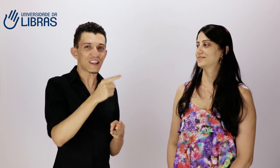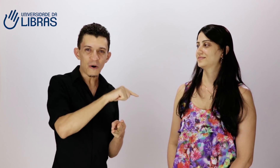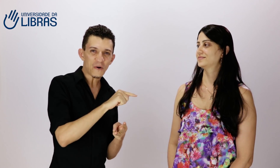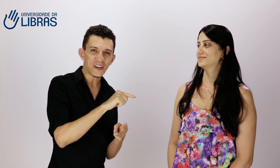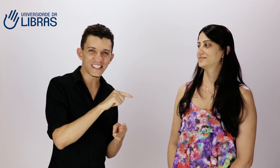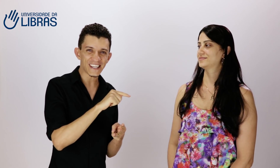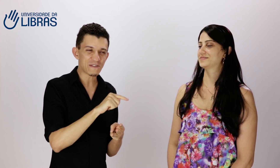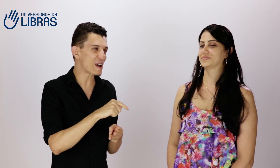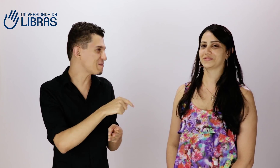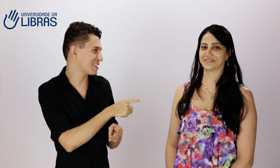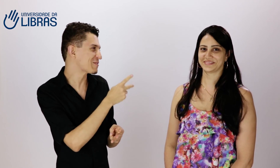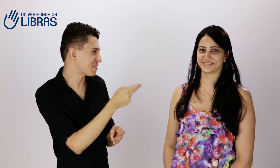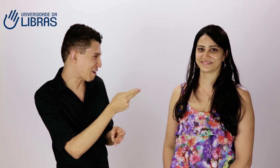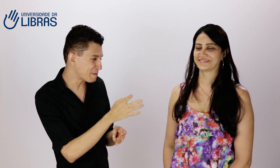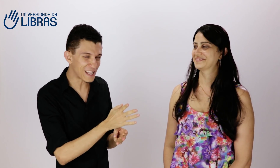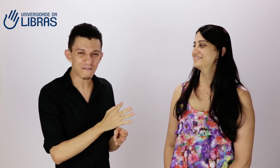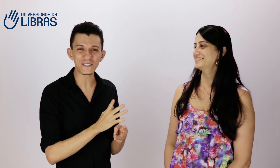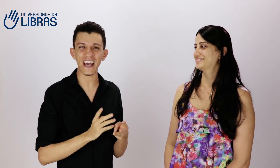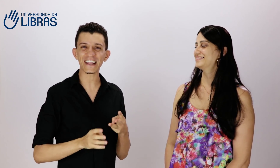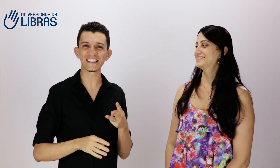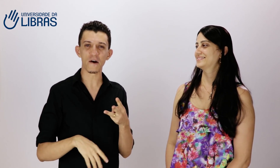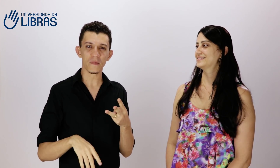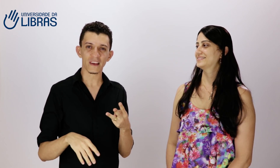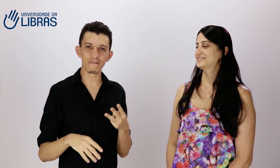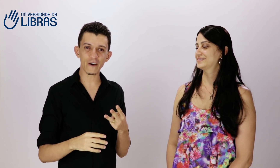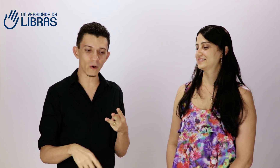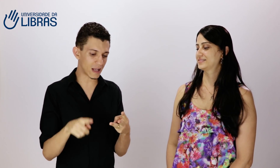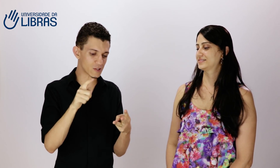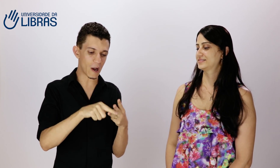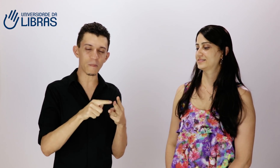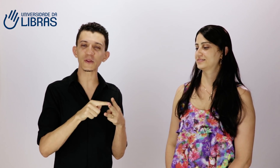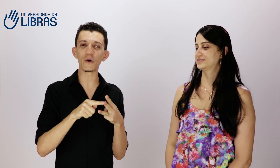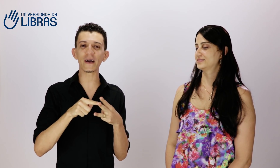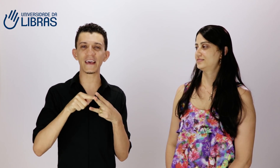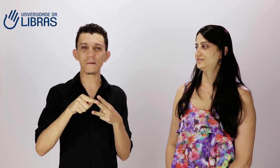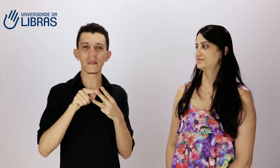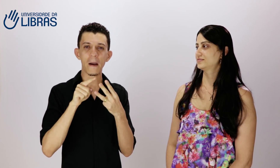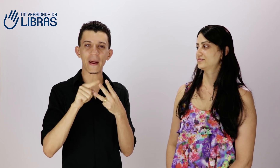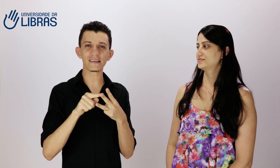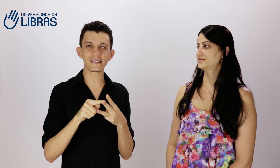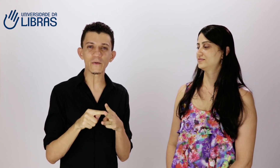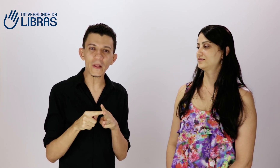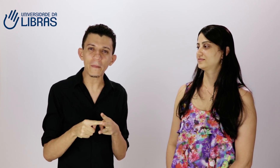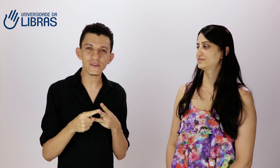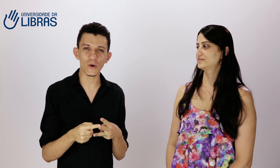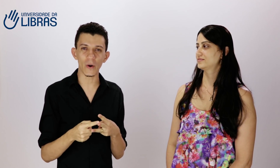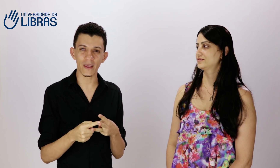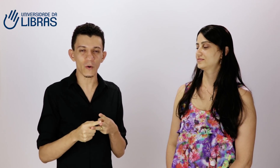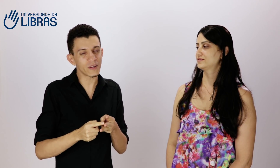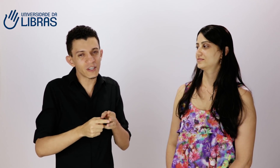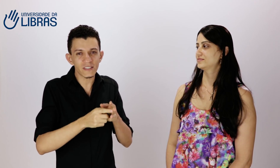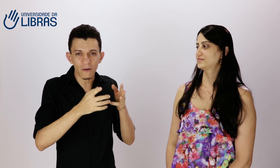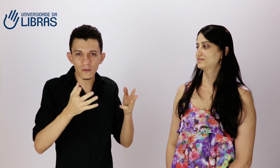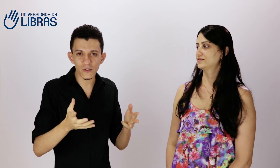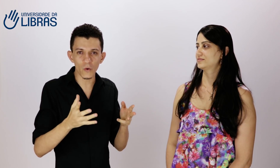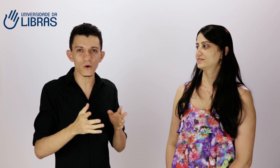tentou corrigir a si mesma, mas as duas formas estavam certas, que foi quando ela só apontou aqui para essa segunda pessoa, que quando a gente está no